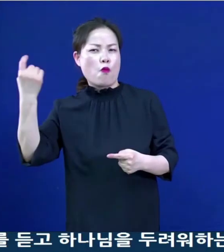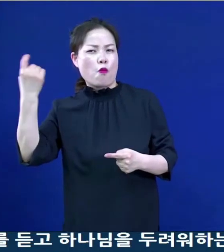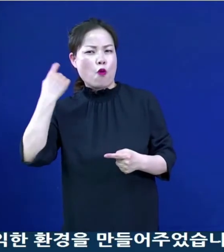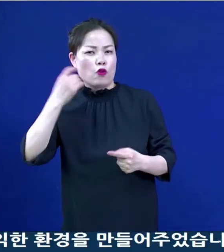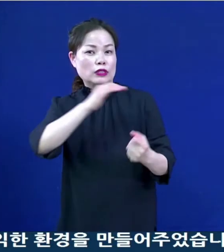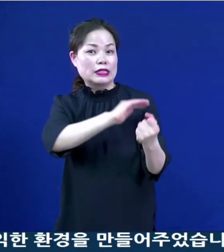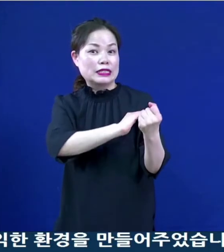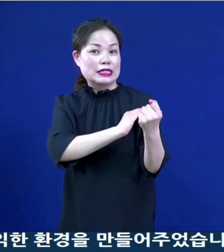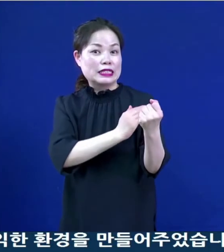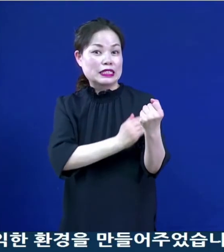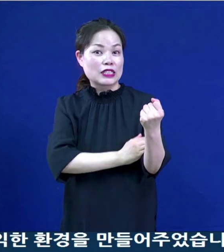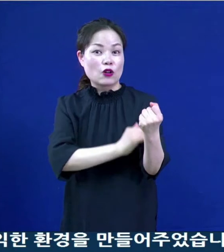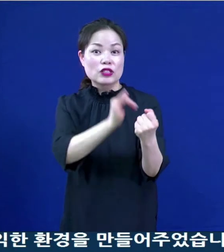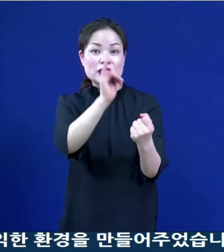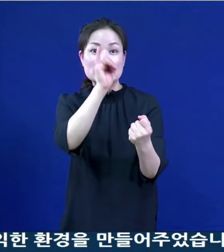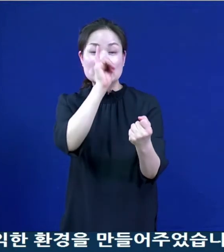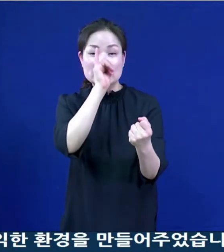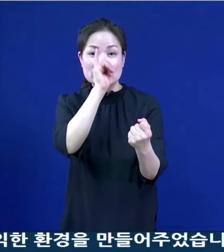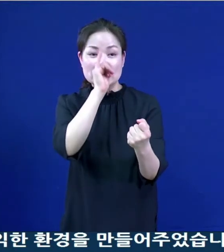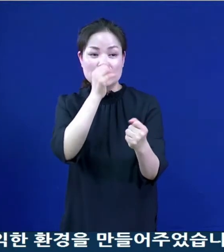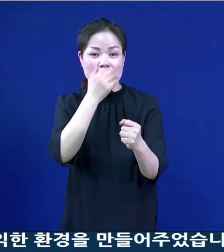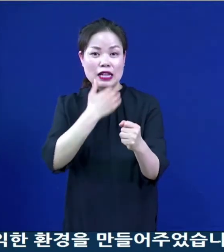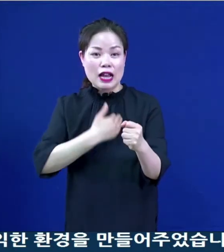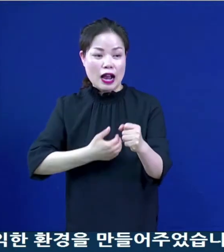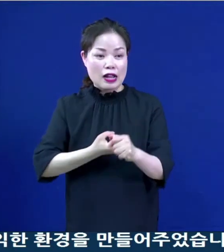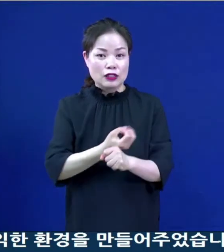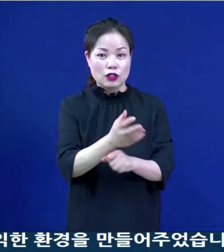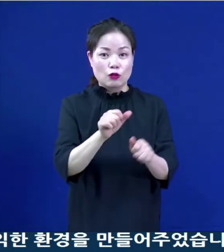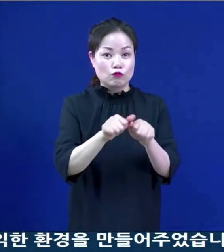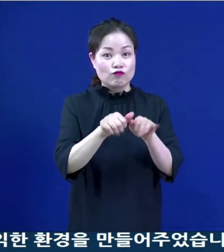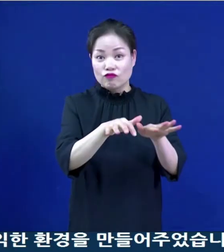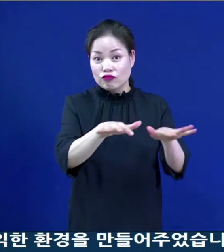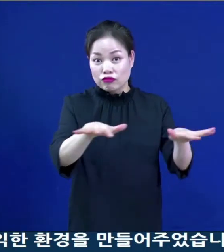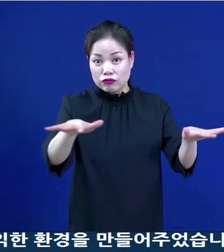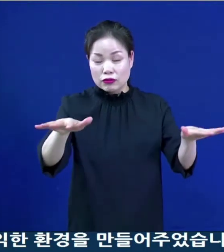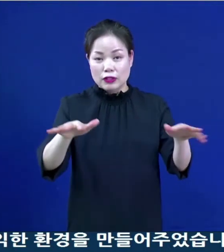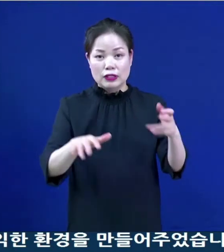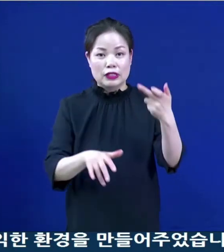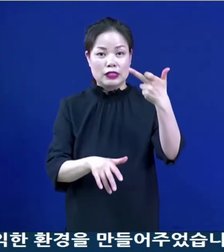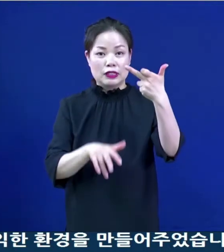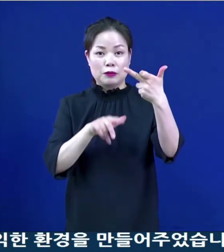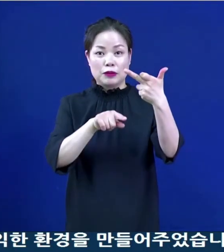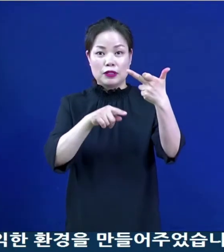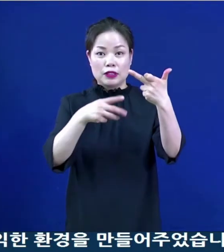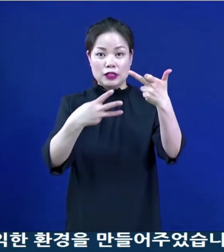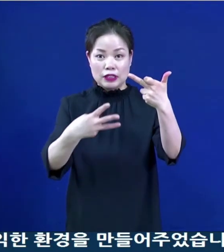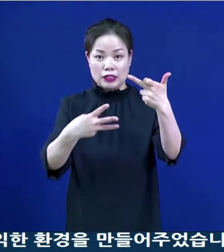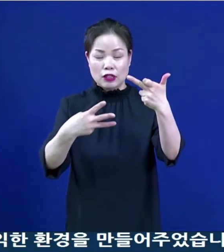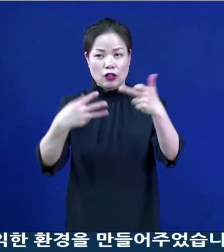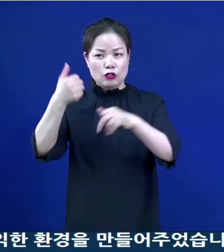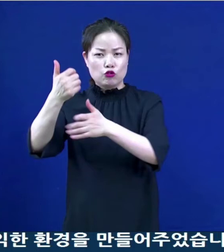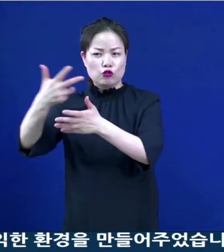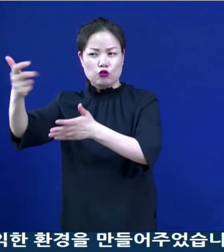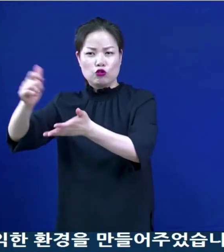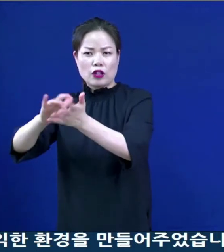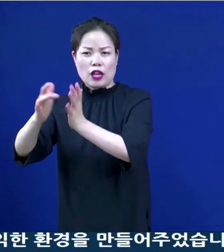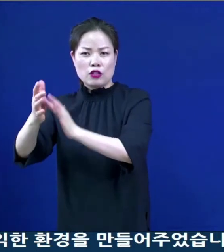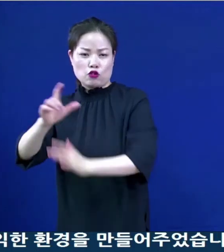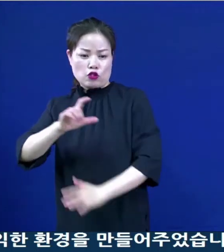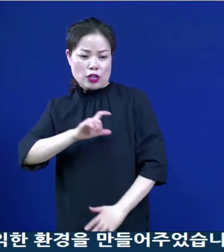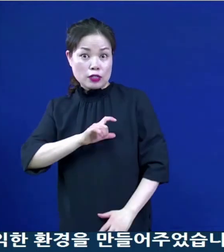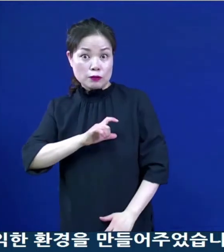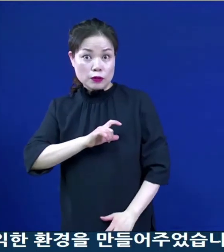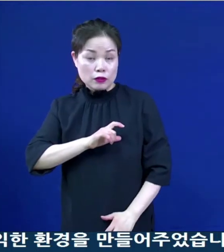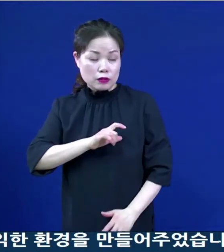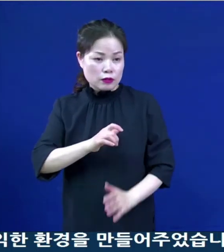복음의 능력이 있는 것이 알려지게 되니까 17절 끝부분에 주 예수의 이름을